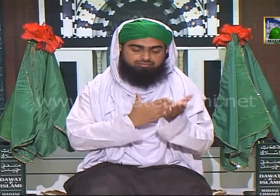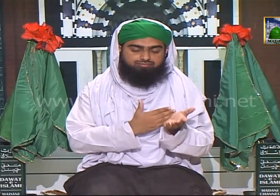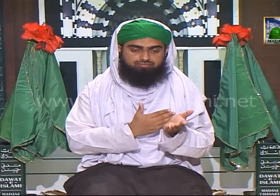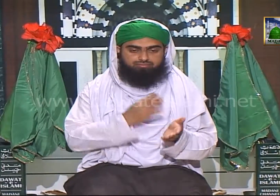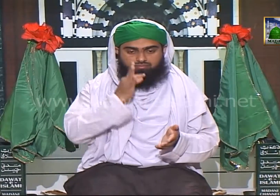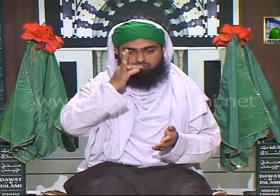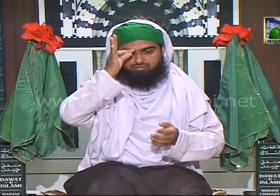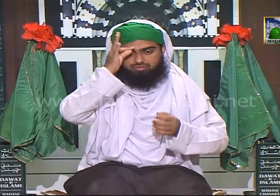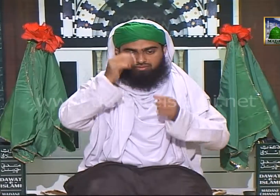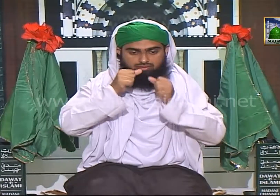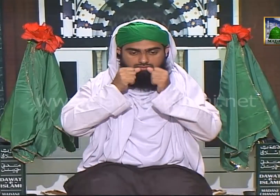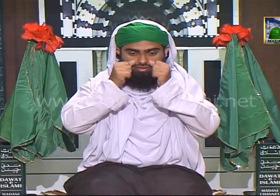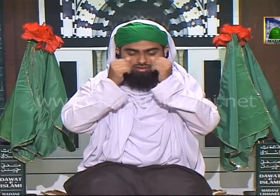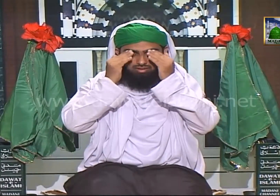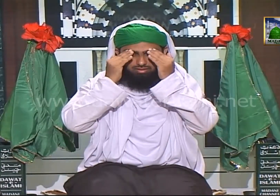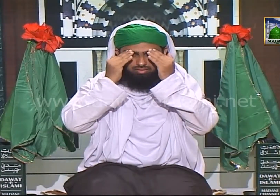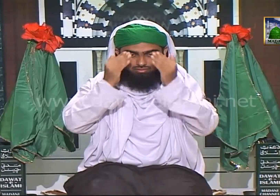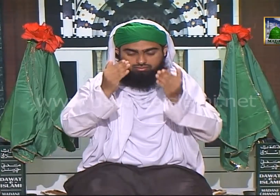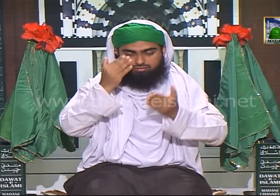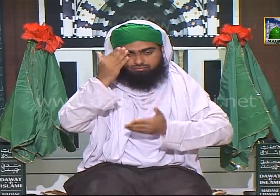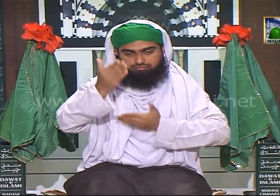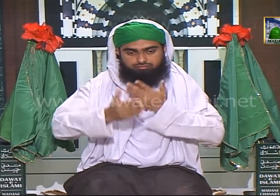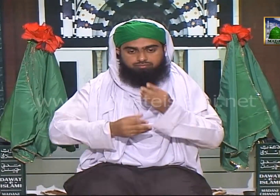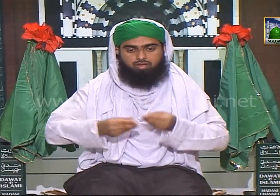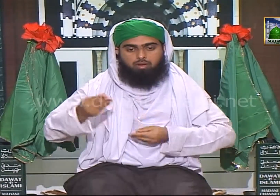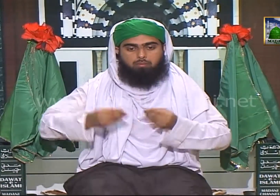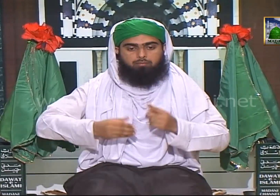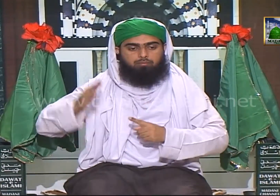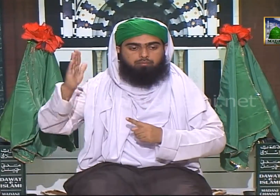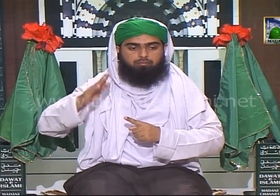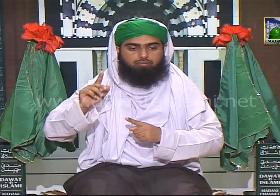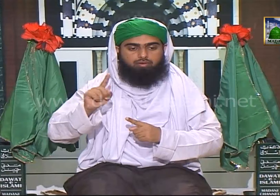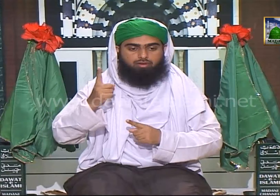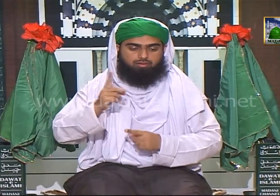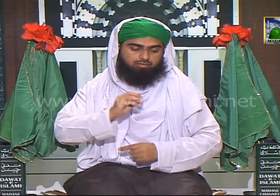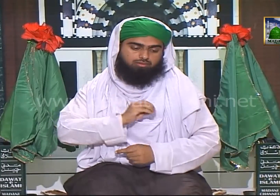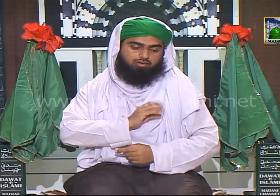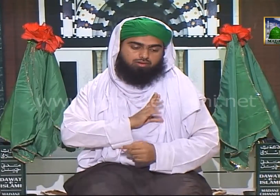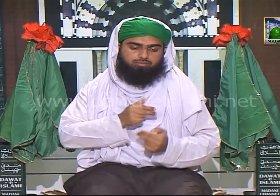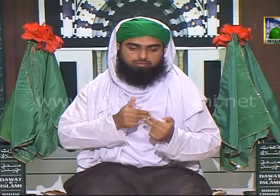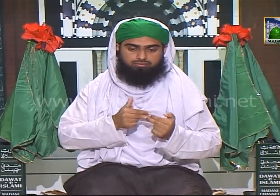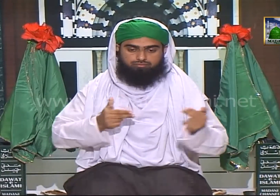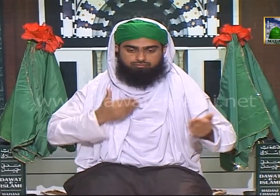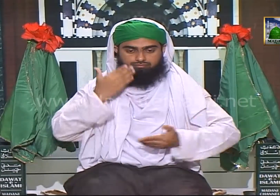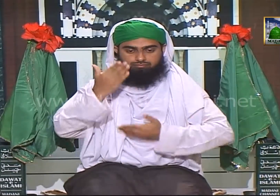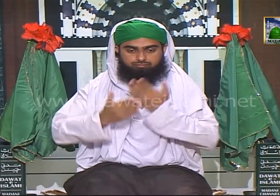اسے تنگ دستی دور کرنے کے لیے روزی میں برکت کے لیے یہ نسخہ تجویز فرمایا کہ جب کبھی گھر کے